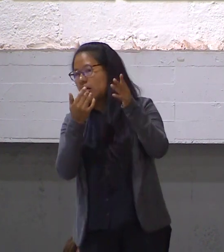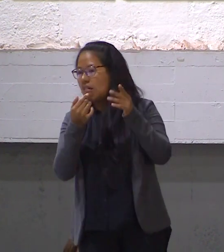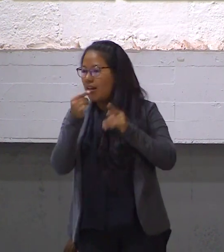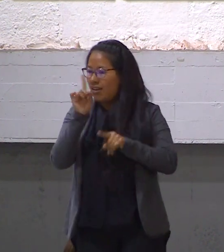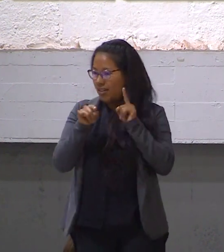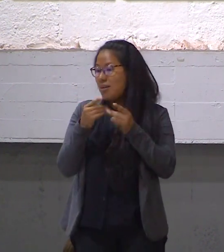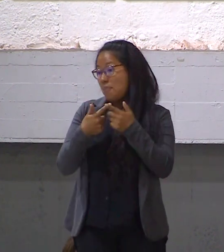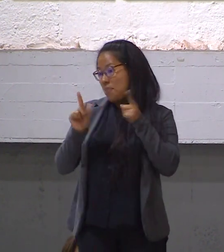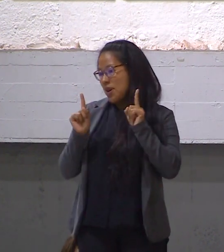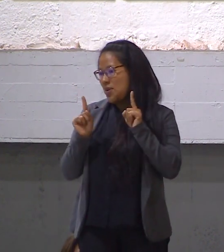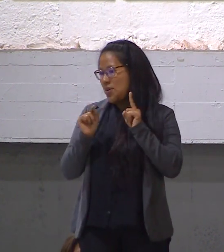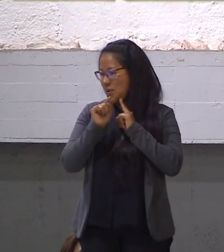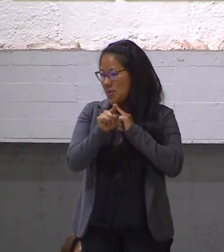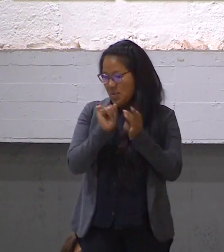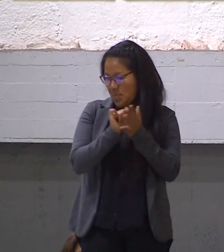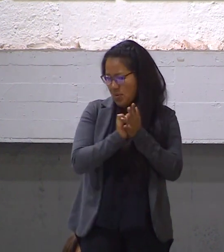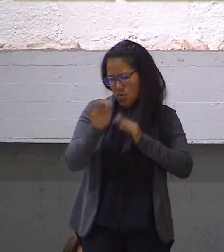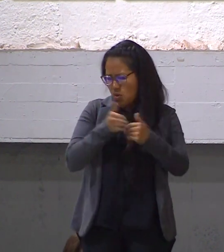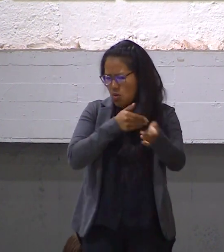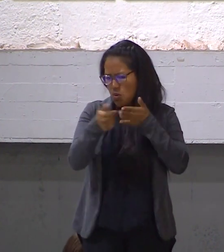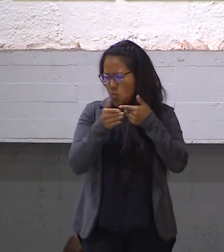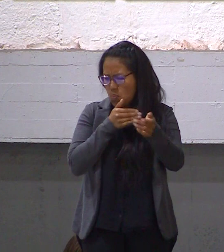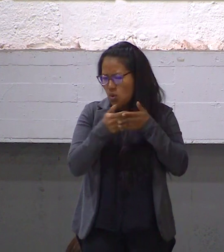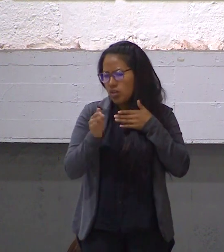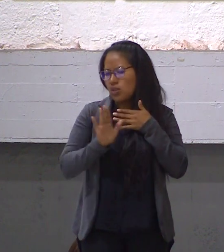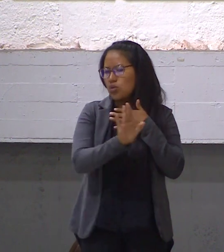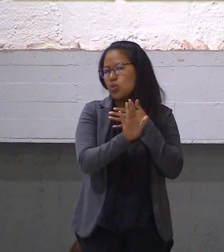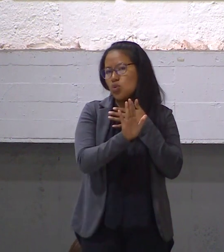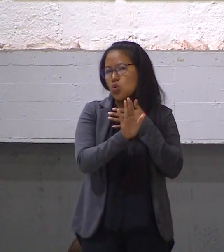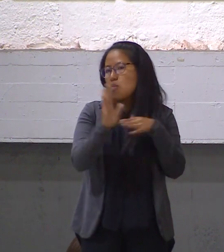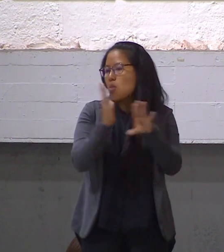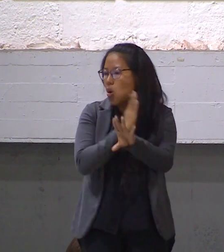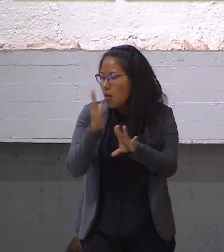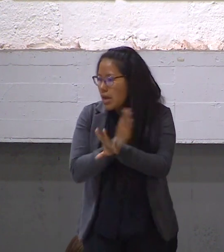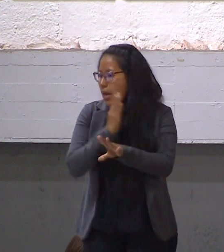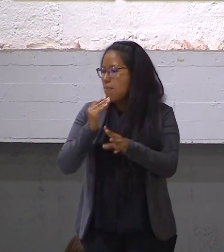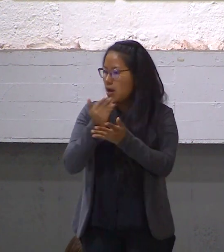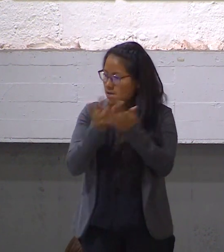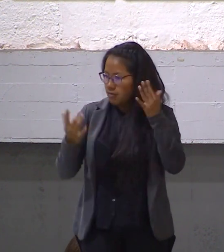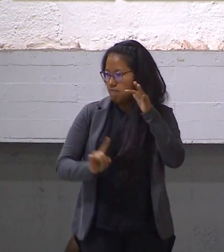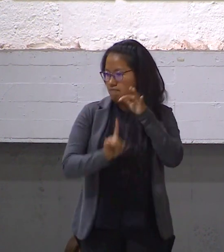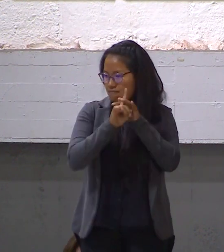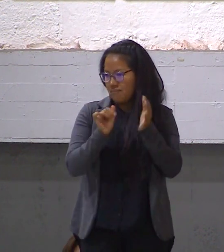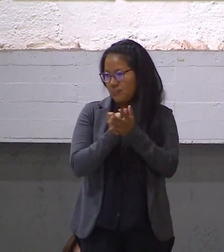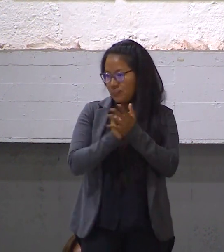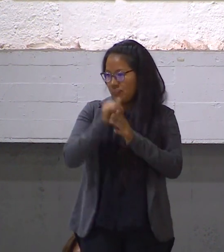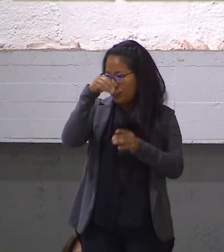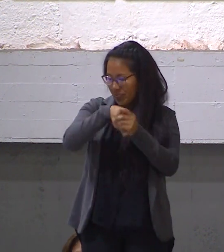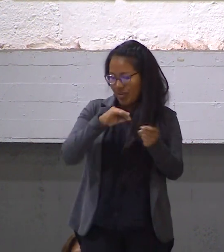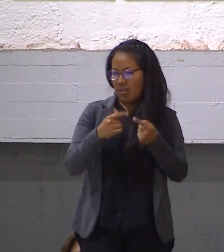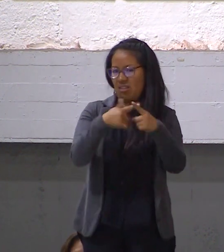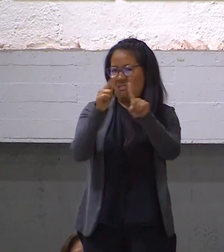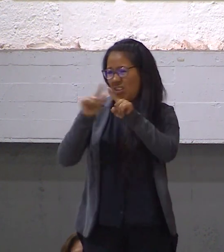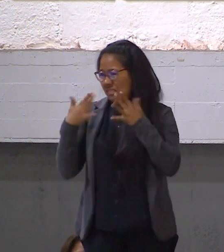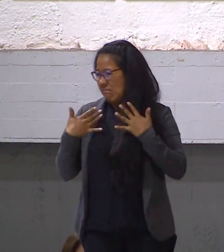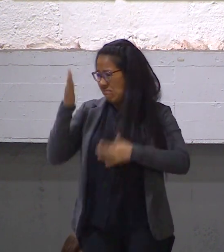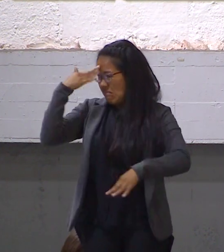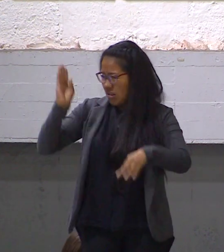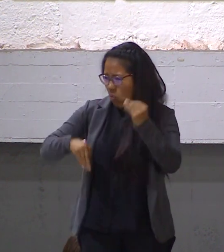pero no se nos olvide que independiente de los de los problemas que tengamos al interior y de las diferencias que tengamos